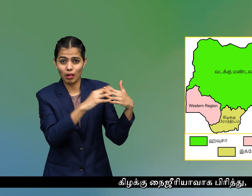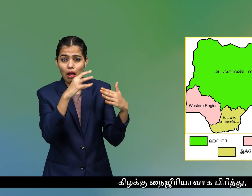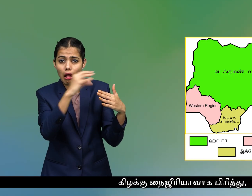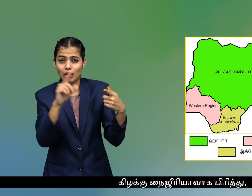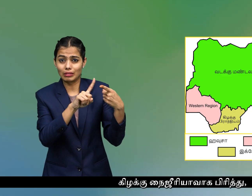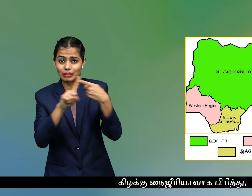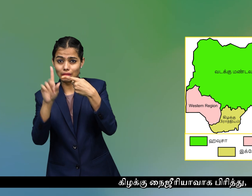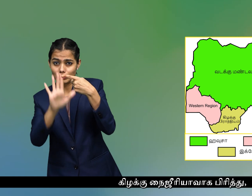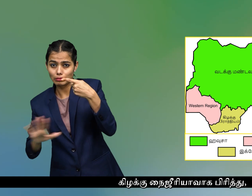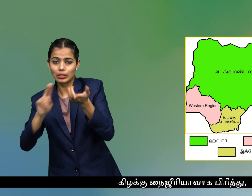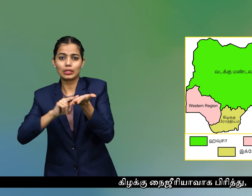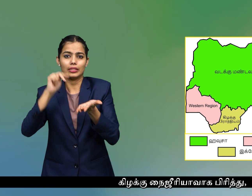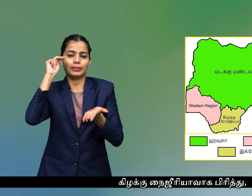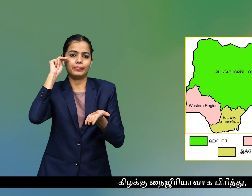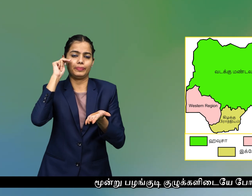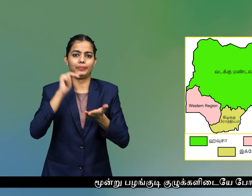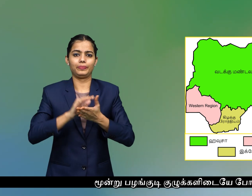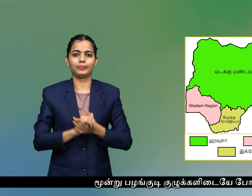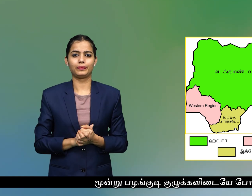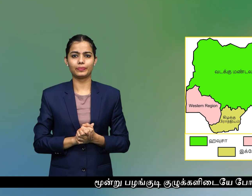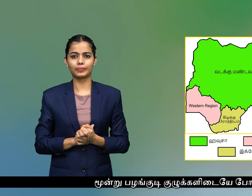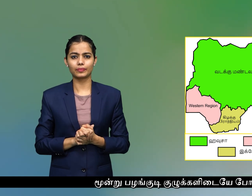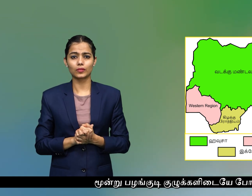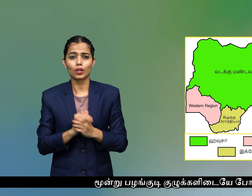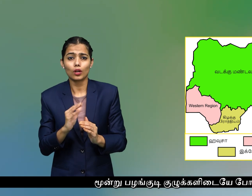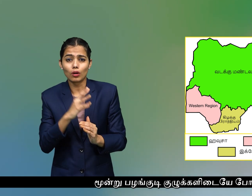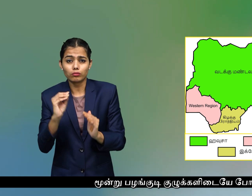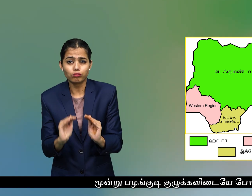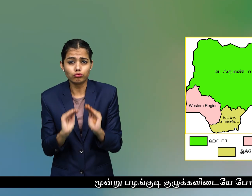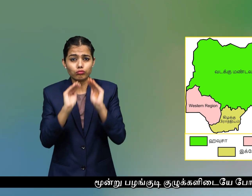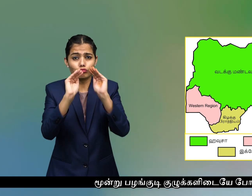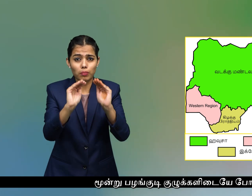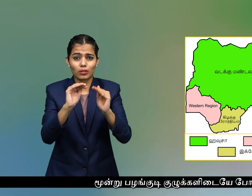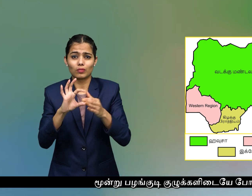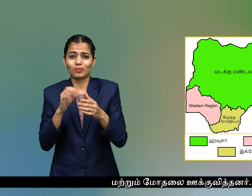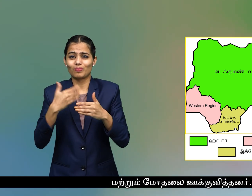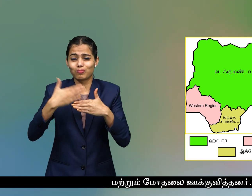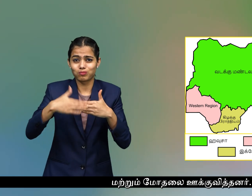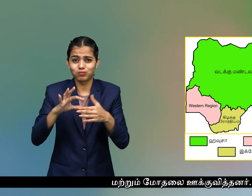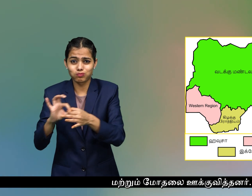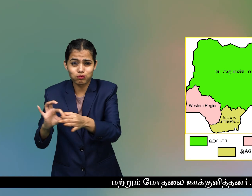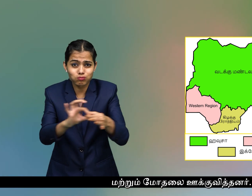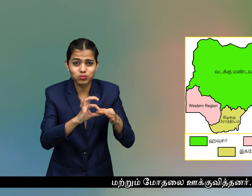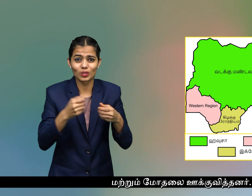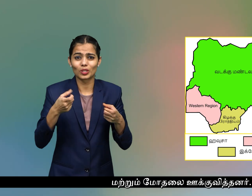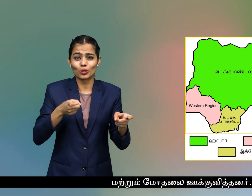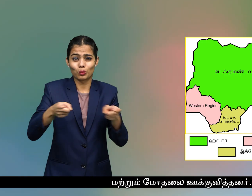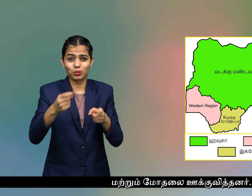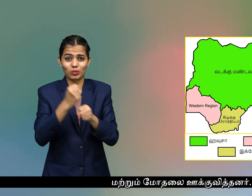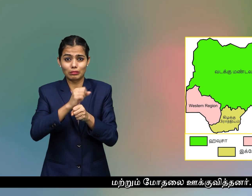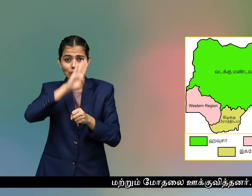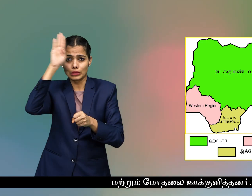கிழக்கு நைஜீரியாவாக பிரித்தது. 3 பழங்குடி குழுக்களிடையே போட்டி மற்றும் மோதலை